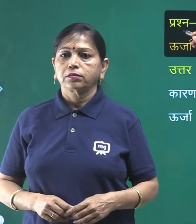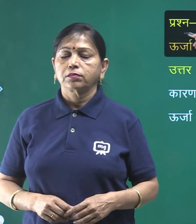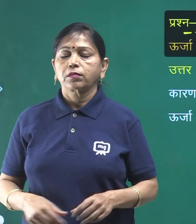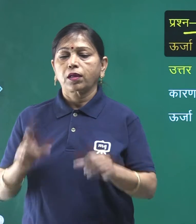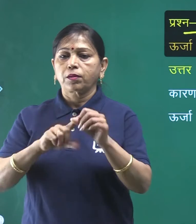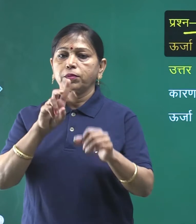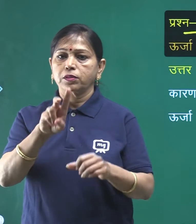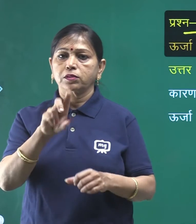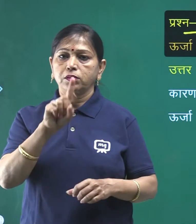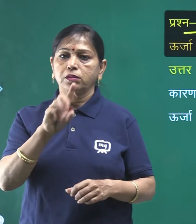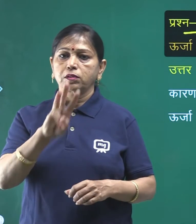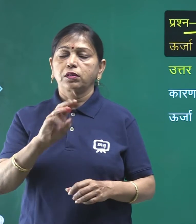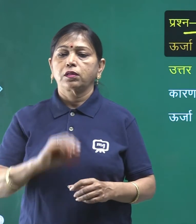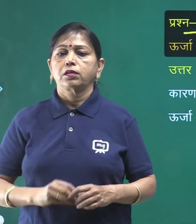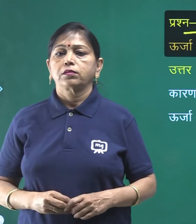प्रश्न 13,